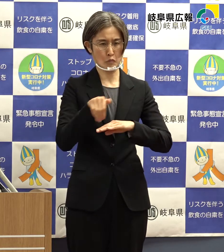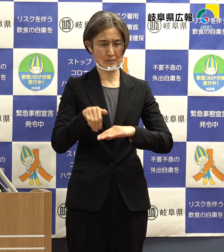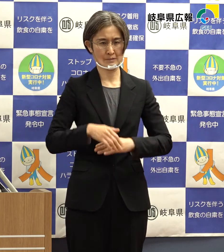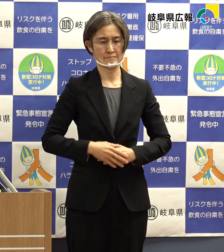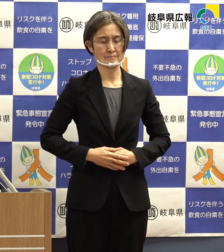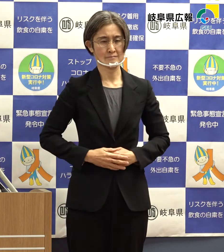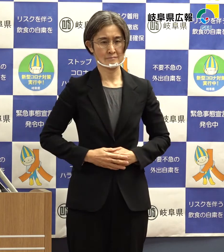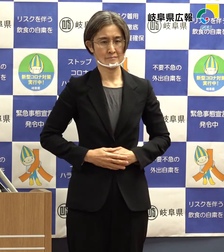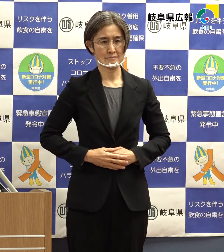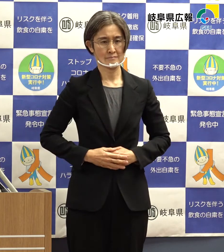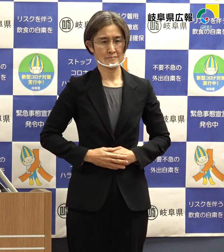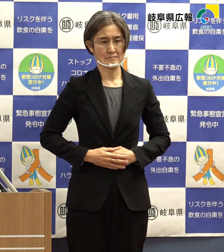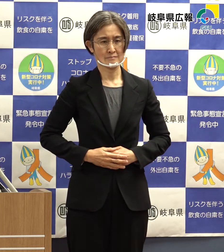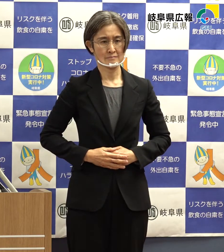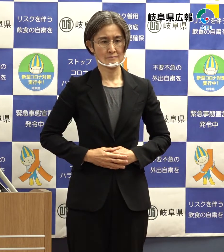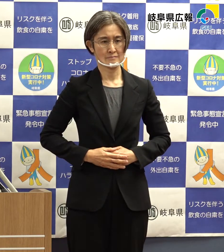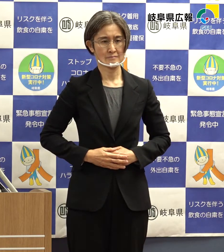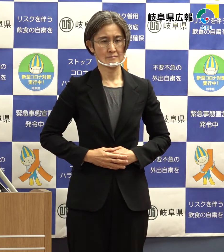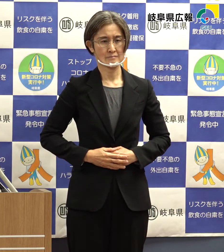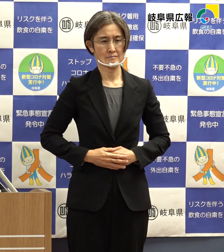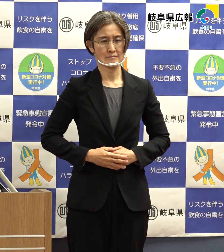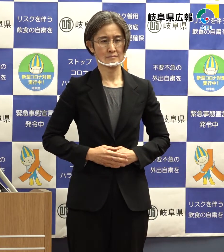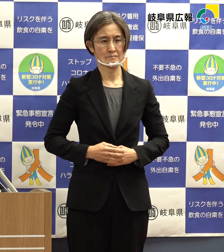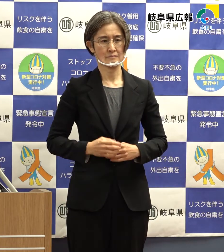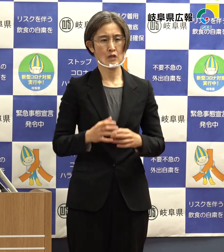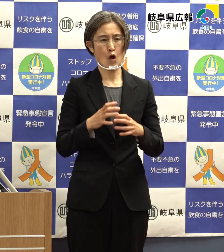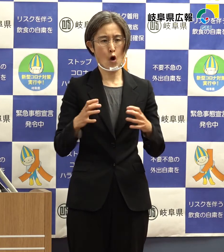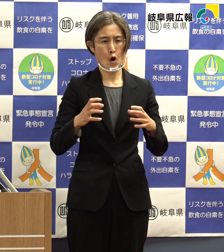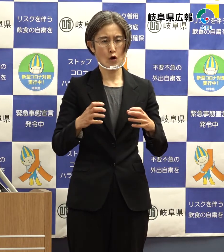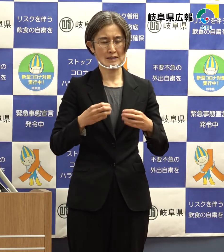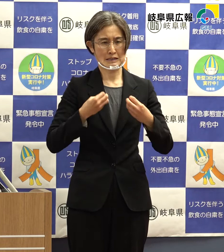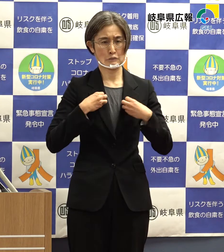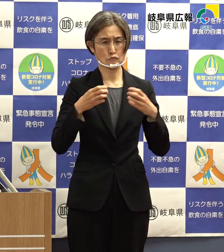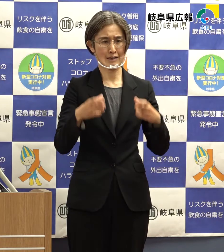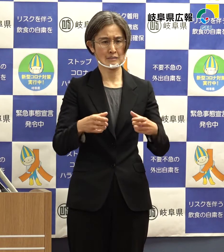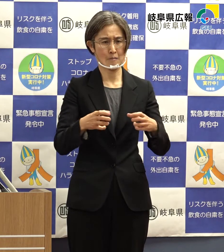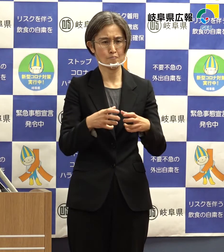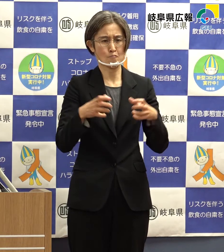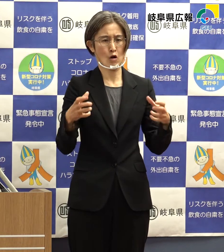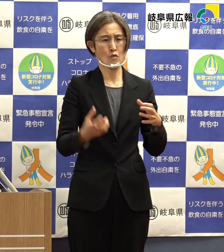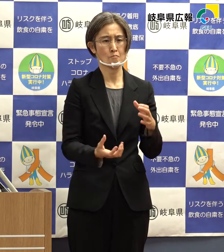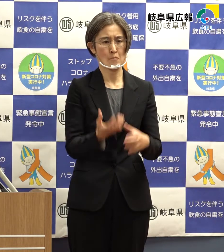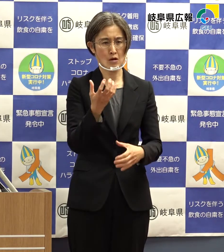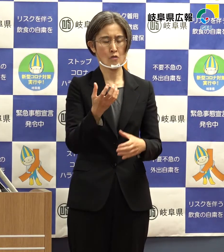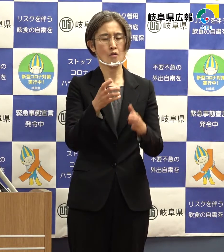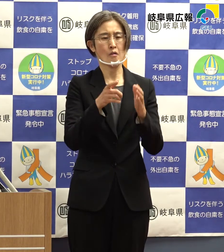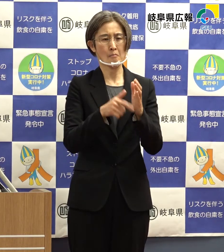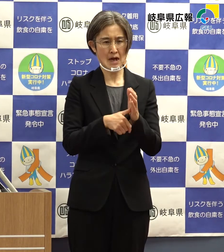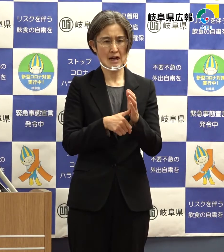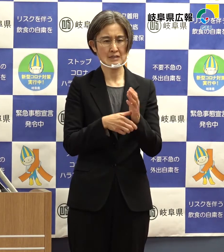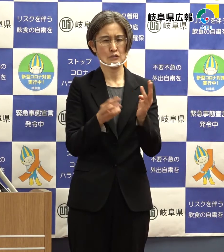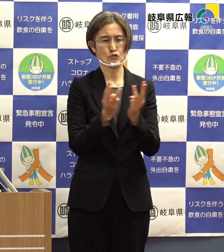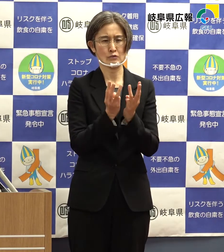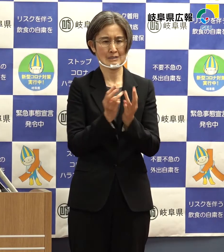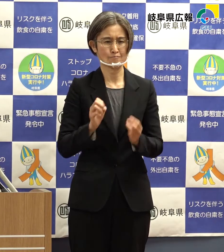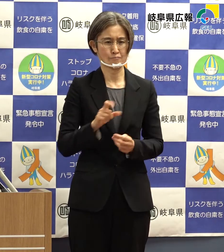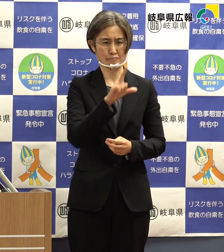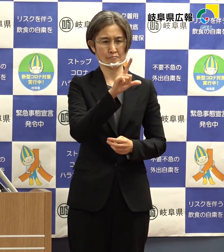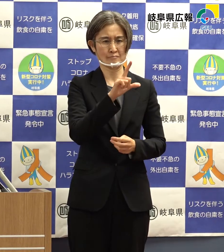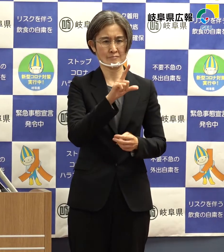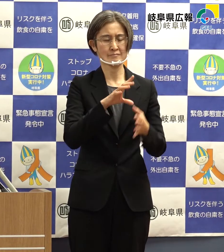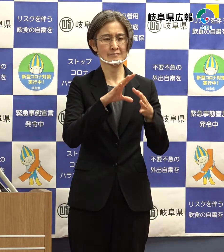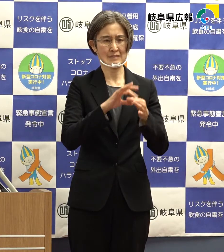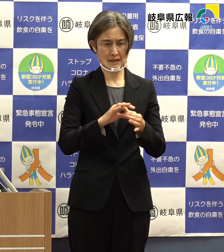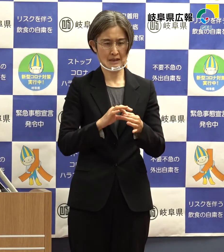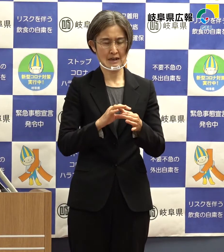。ただいずれにしても大きいクラスターが一つ現れますと急に様変わりでありますので、いずれにしても一喜一憂することは